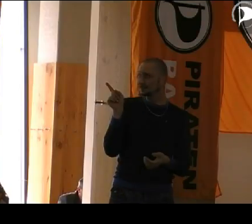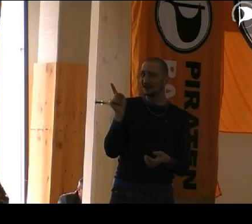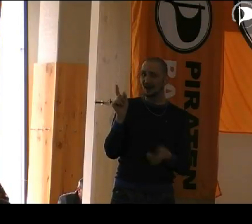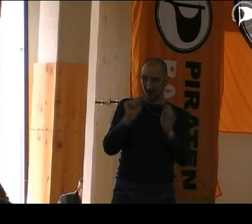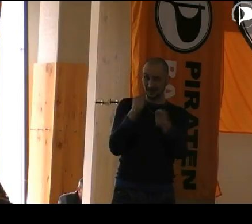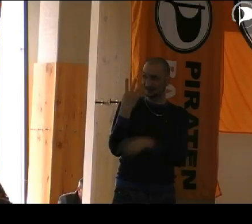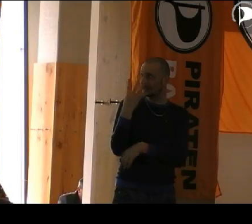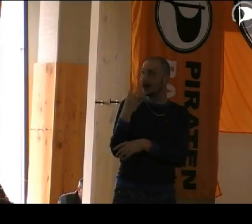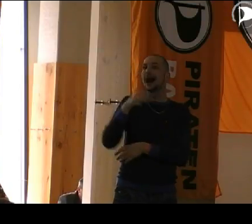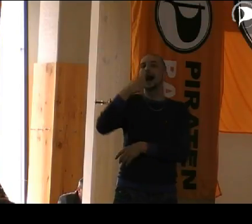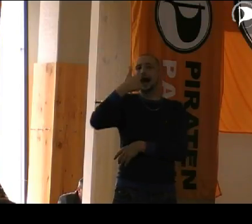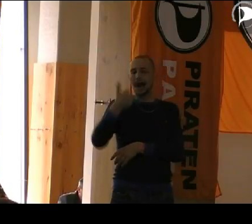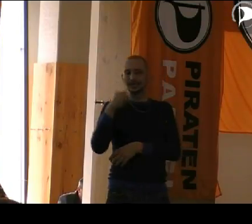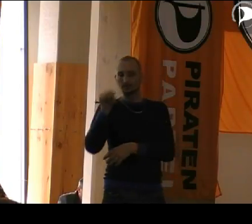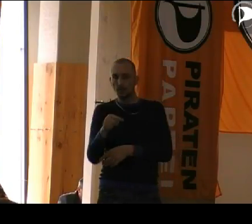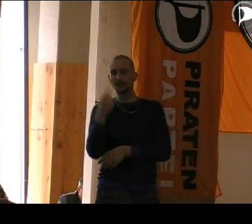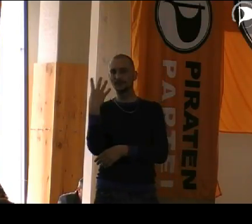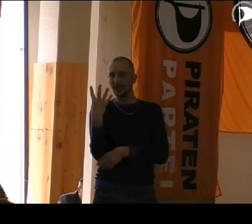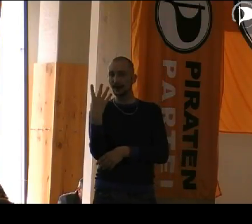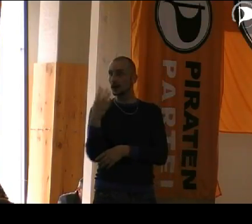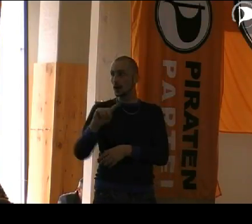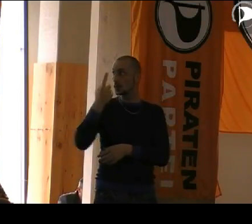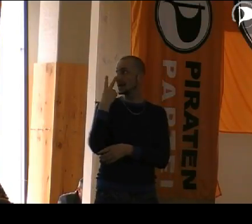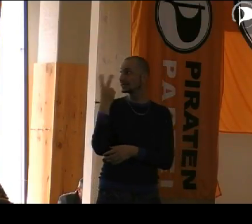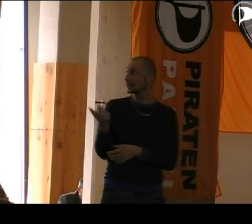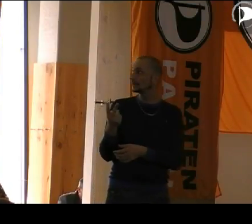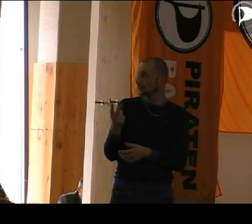11.4 können wir die ganze nochmal sehen